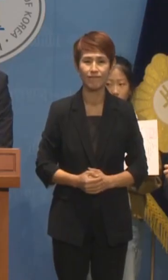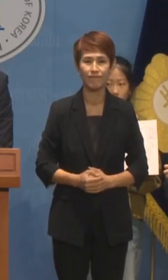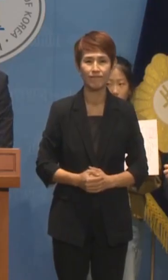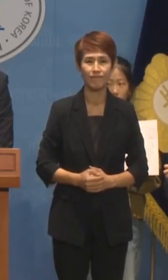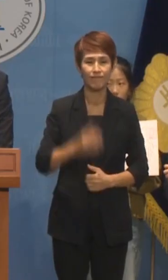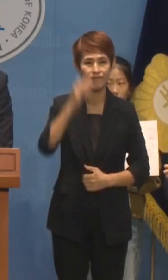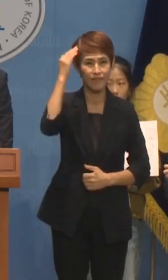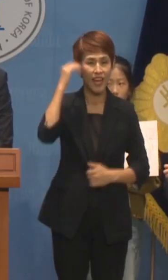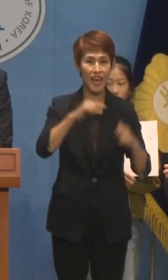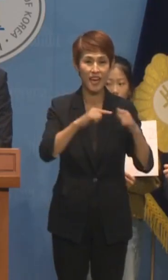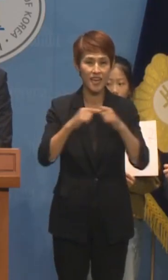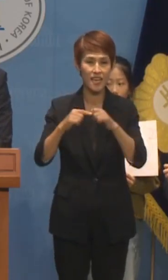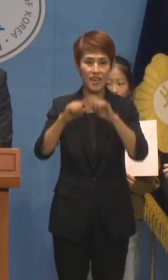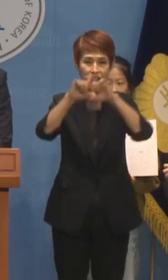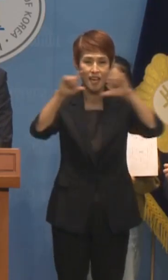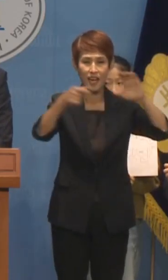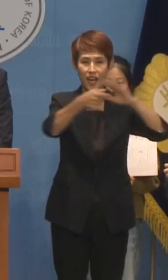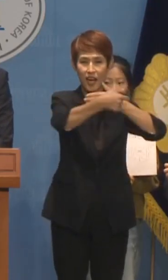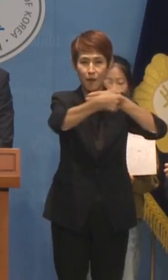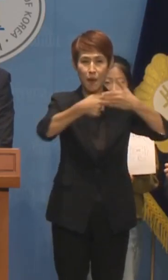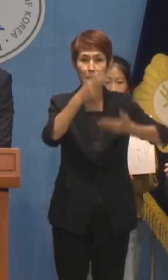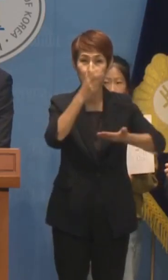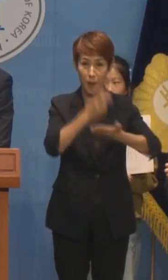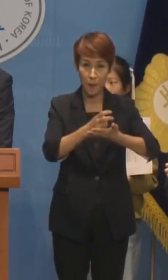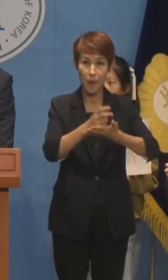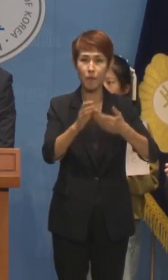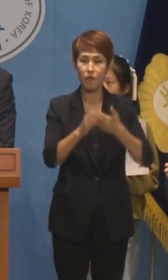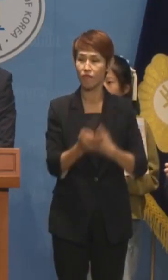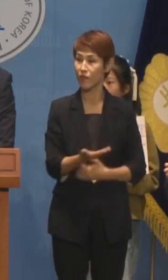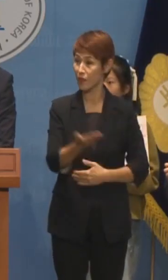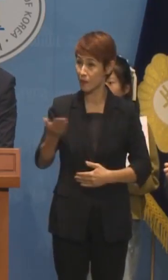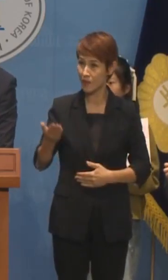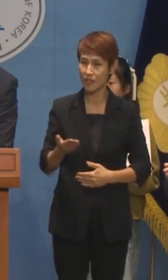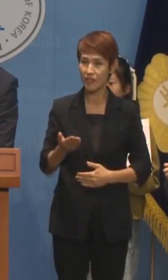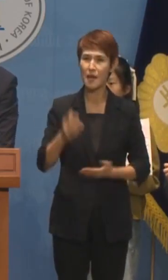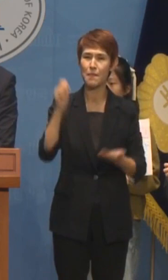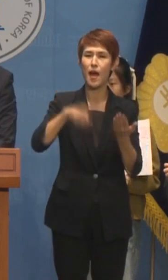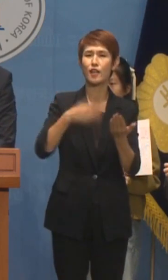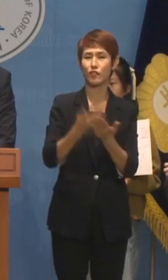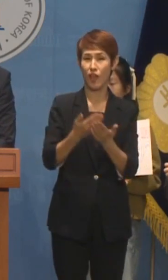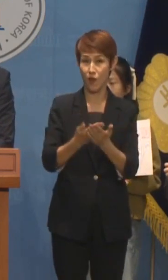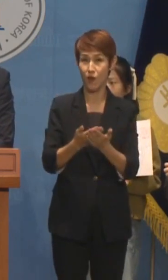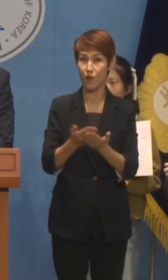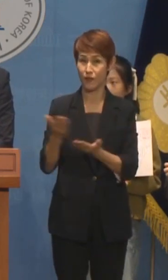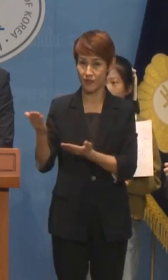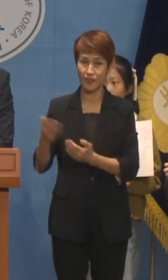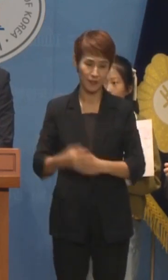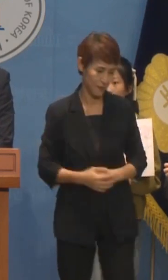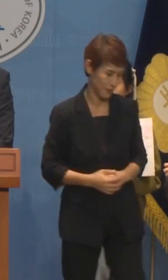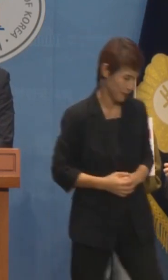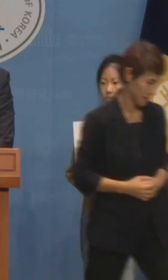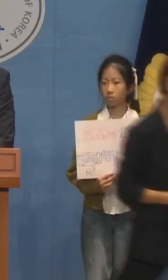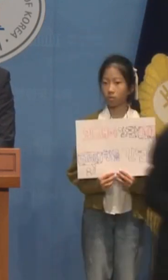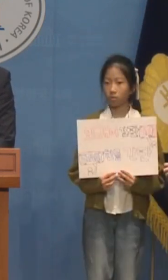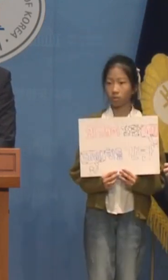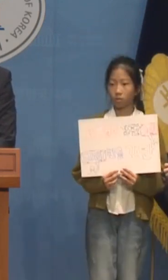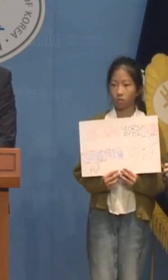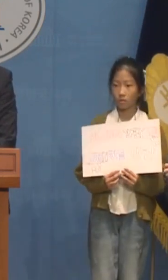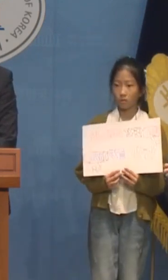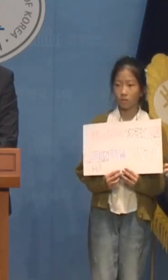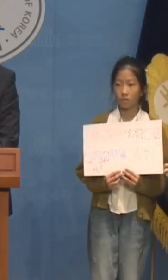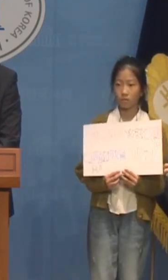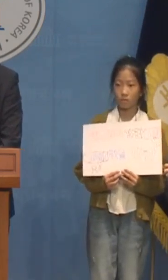한글 간판법 하면 여기 계신 여러분들께서 통과시켜 주세요 라고 한번 외쳐주시기 바랍니다.